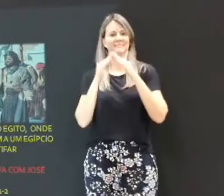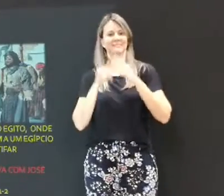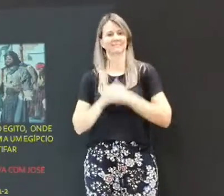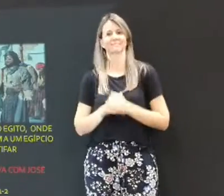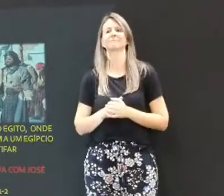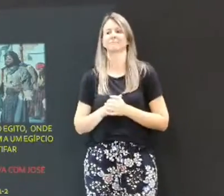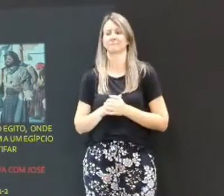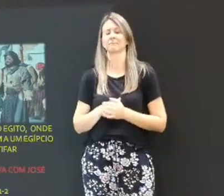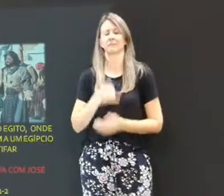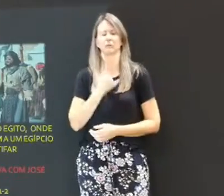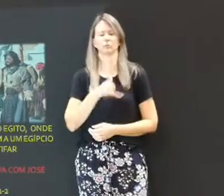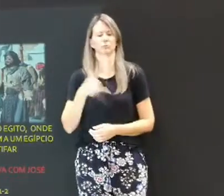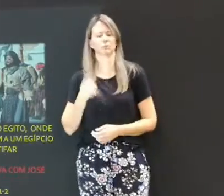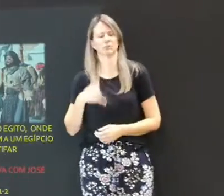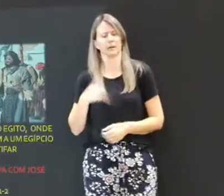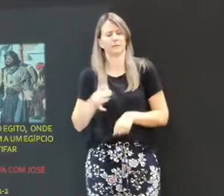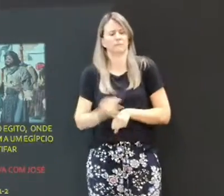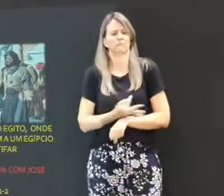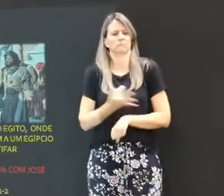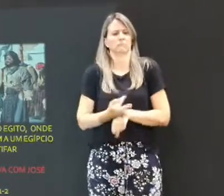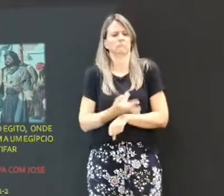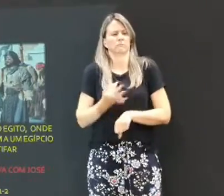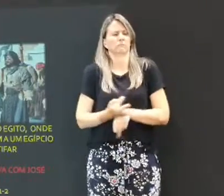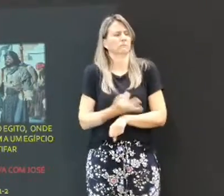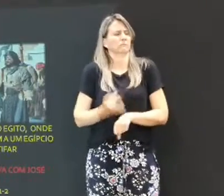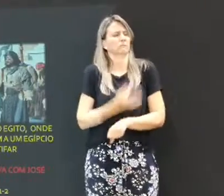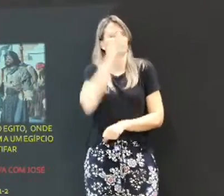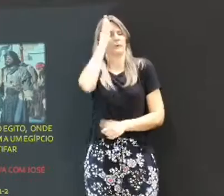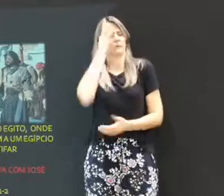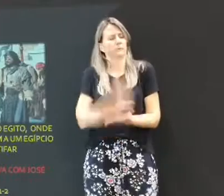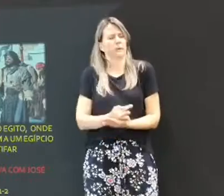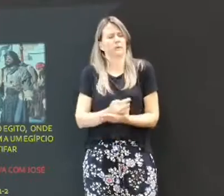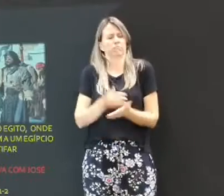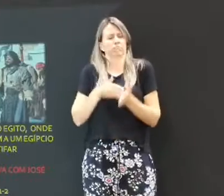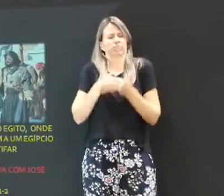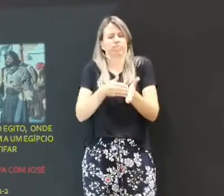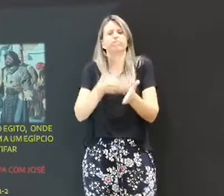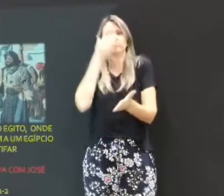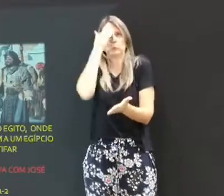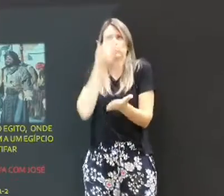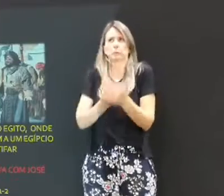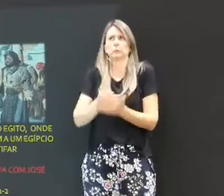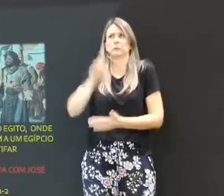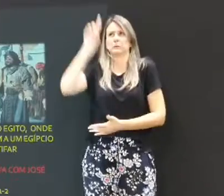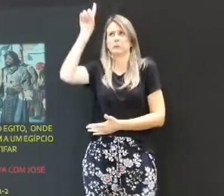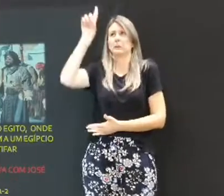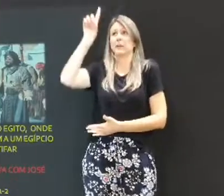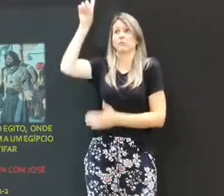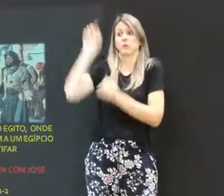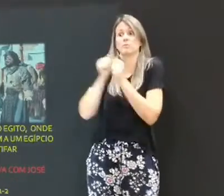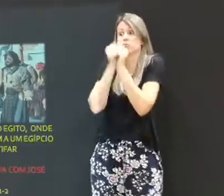o José para a casa dele. José todo aguentando todo aquele sofrimento, com fé em Deus, sempre com fé em